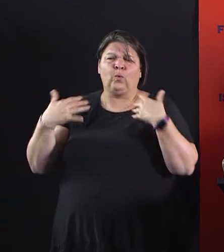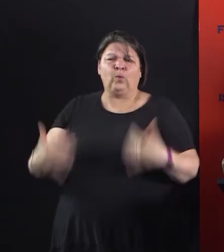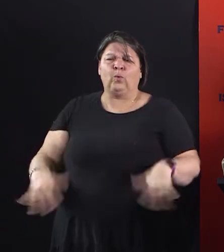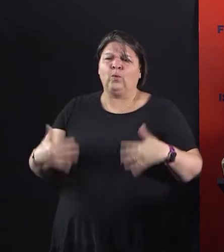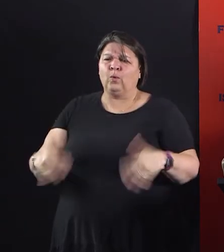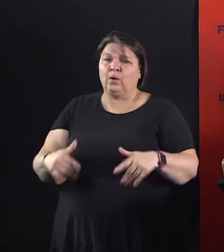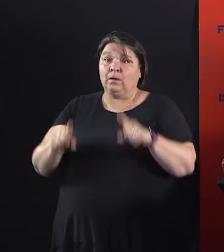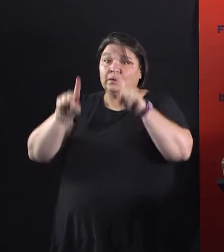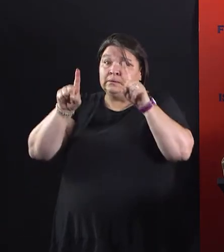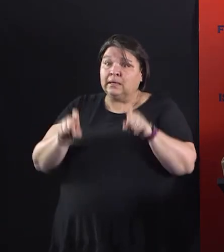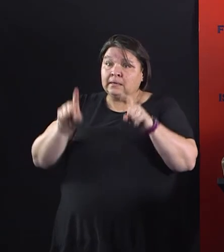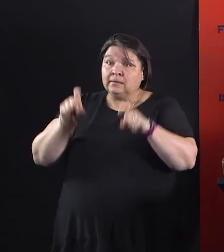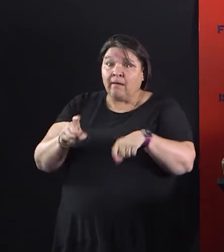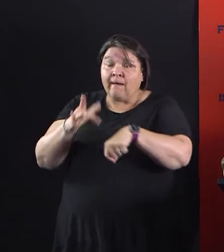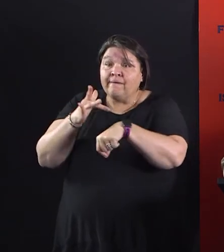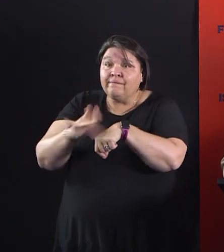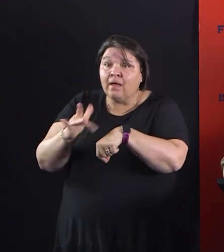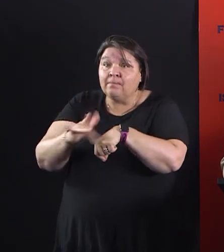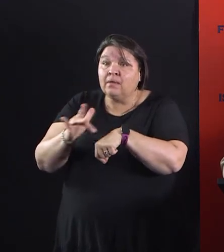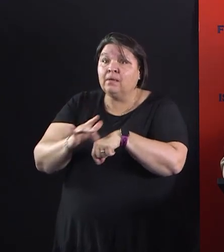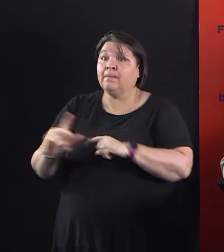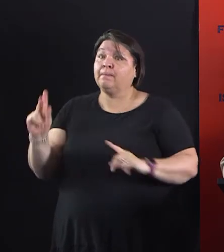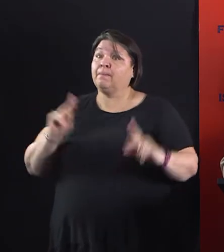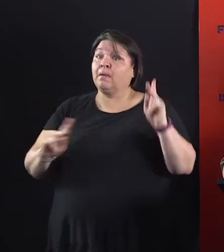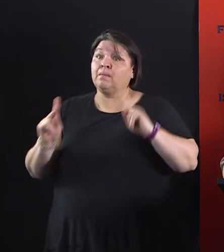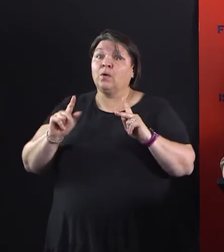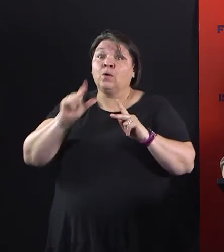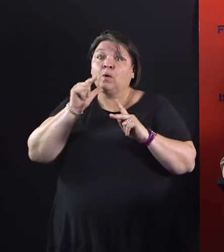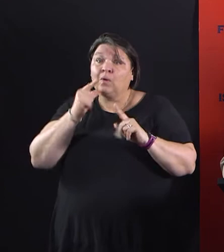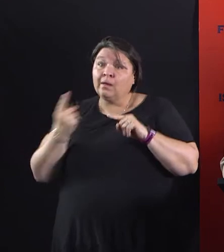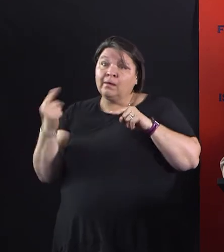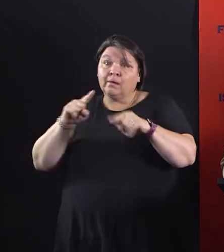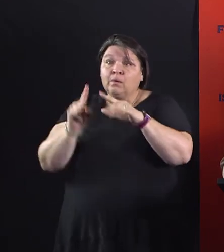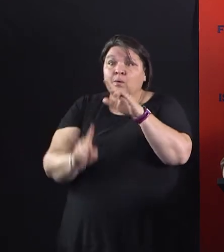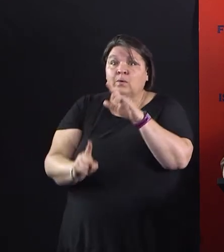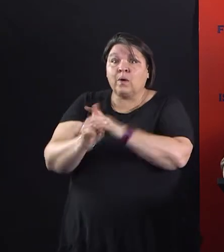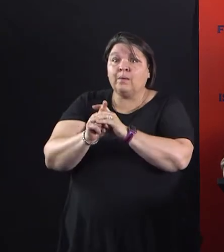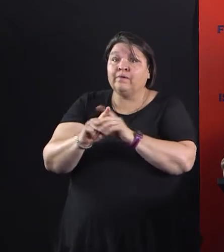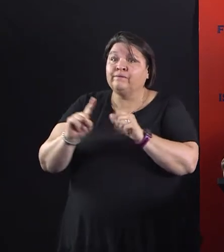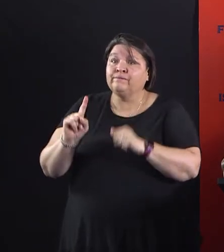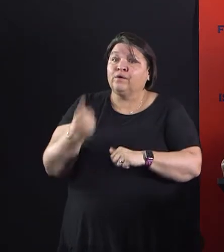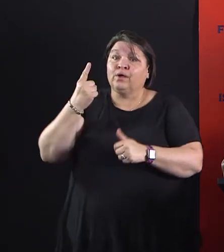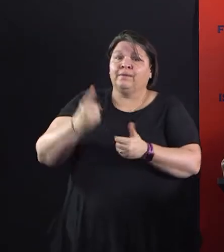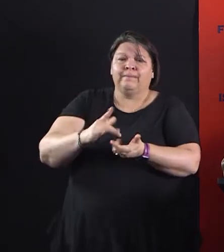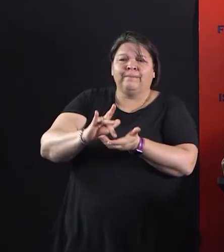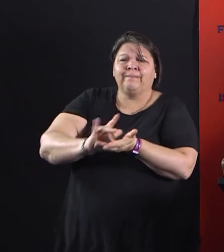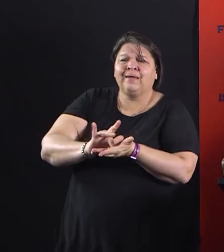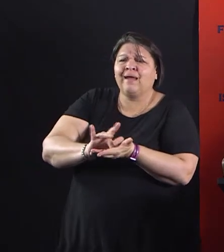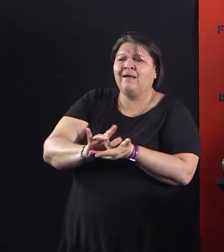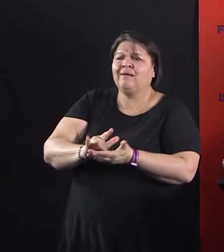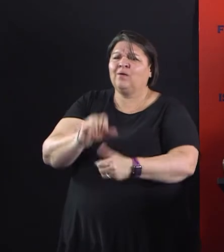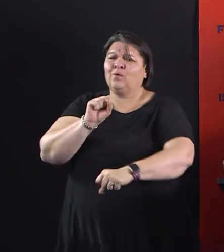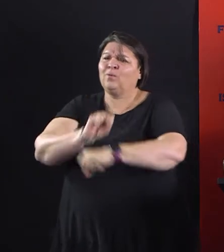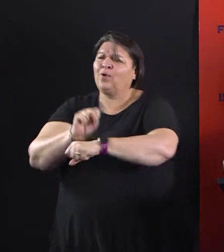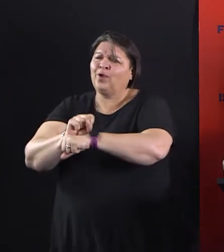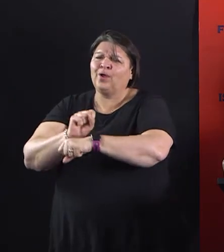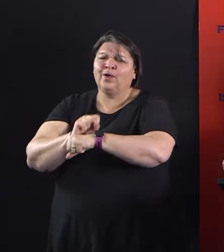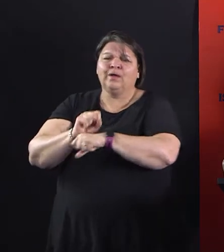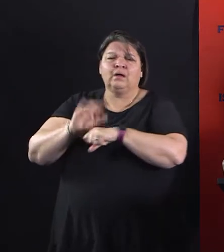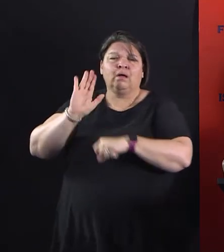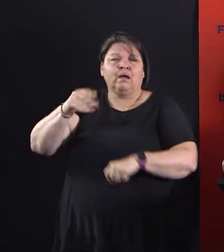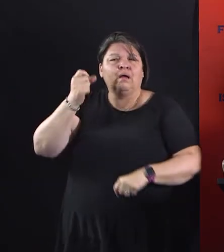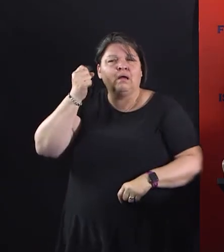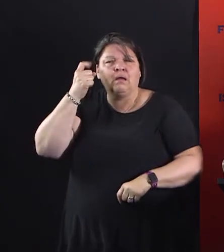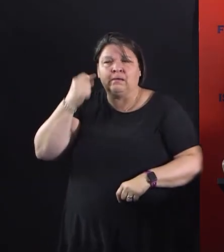our first responders and to our healthcare providers and essential healthcare workers. Y es importante que